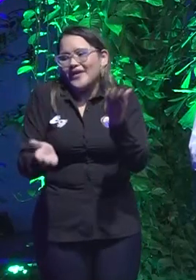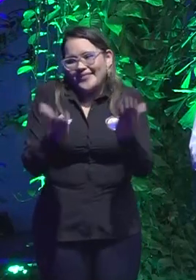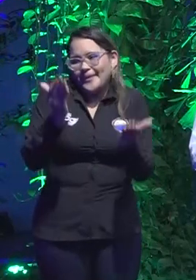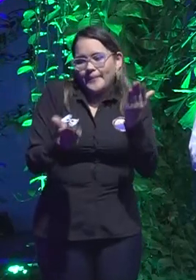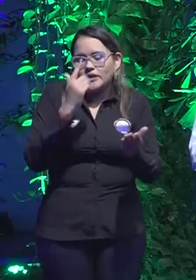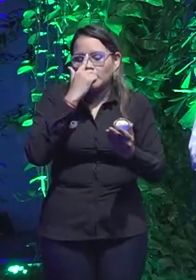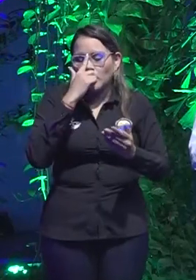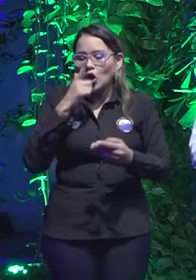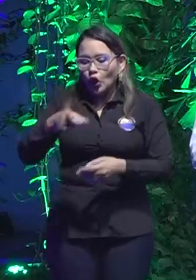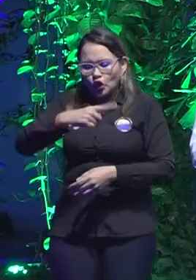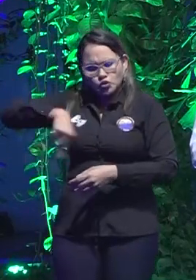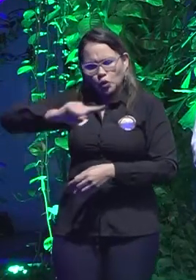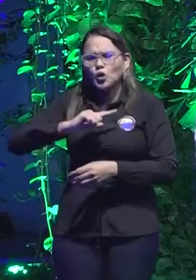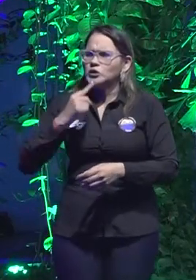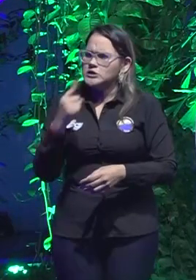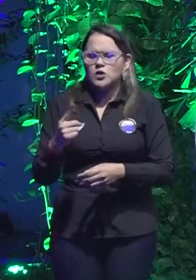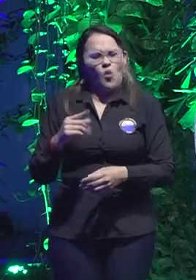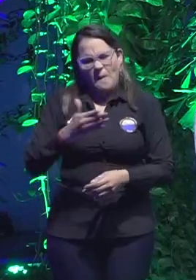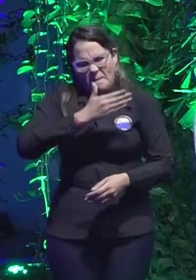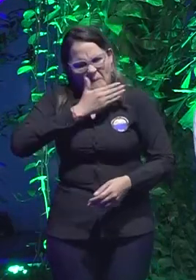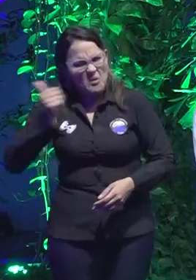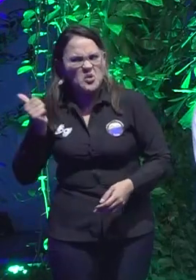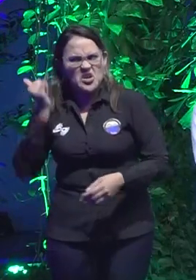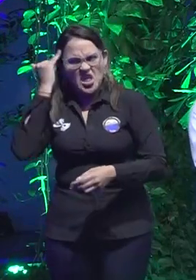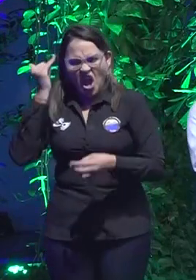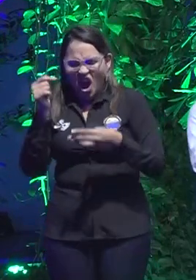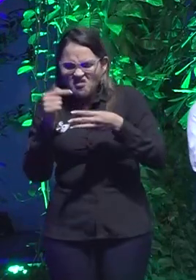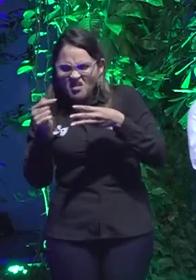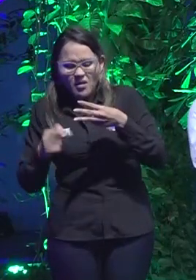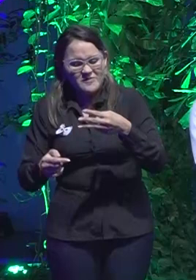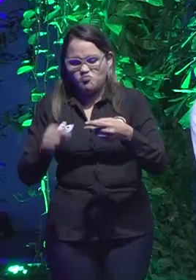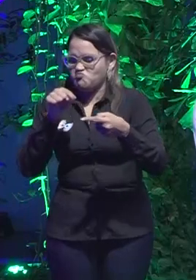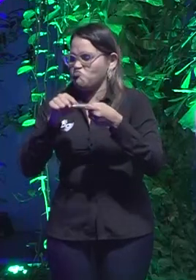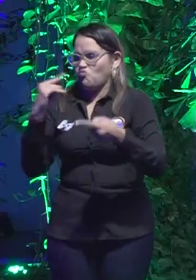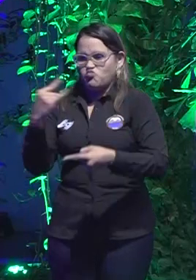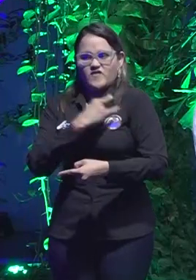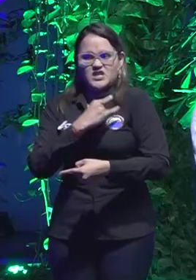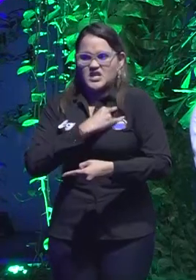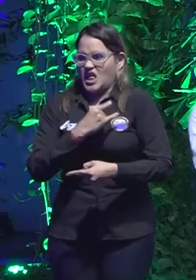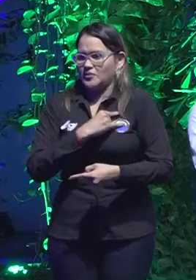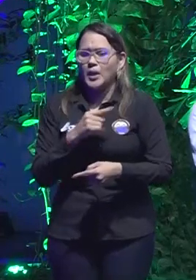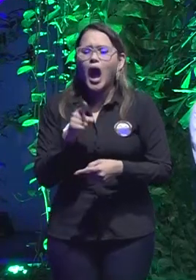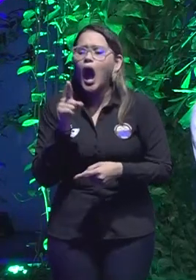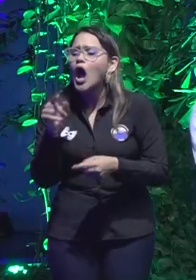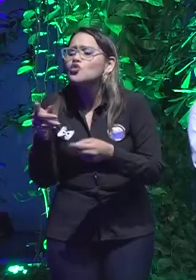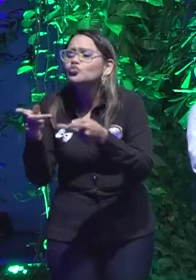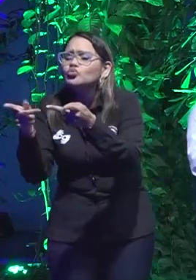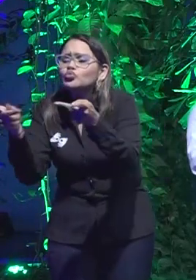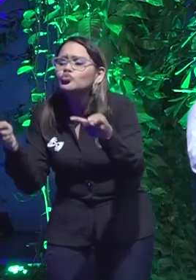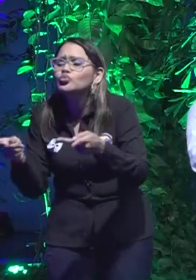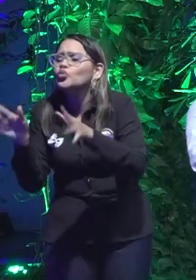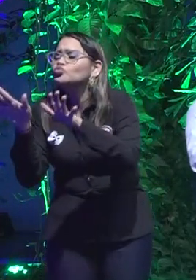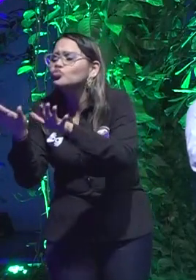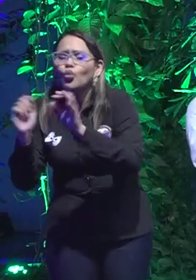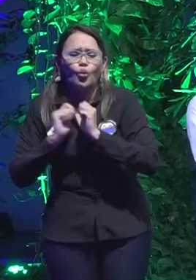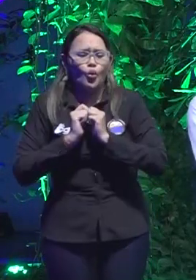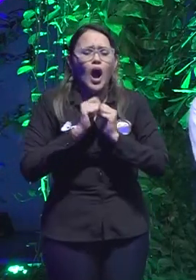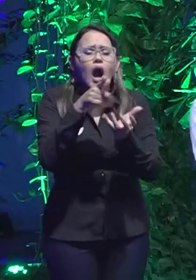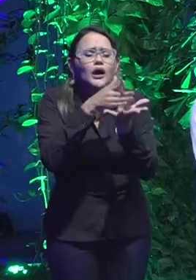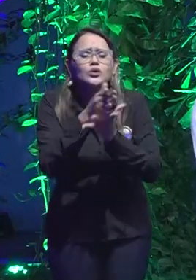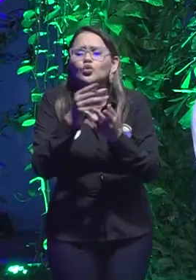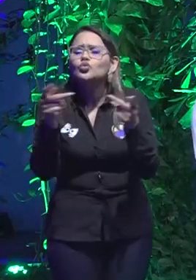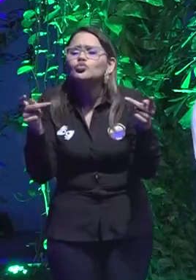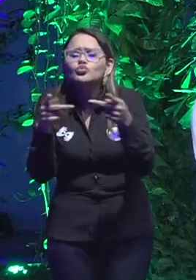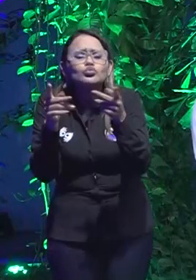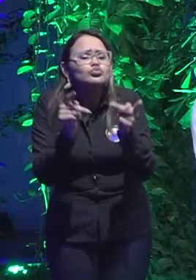vamos por todas. Dijimos, no, queremos acreditar la universidad. No queremos acreditar una unidad académica ni un programa, vamos a acreditar